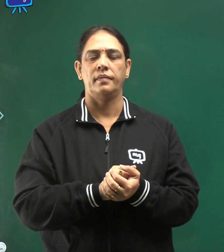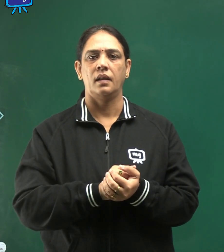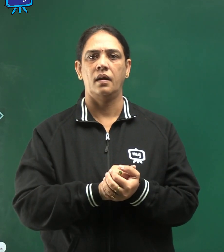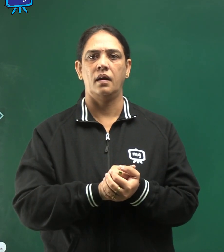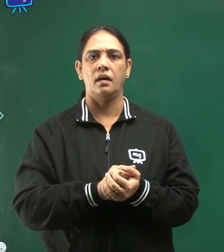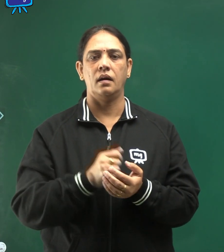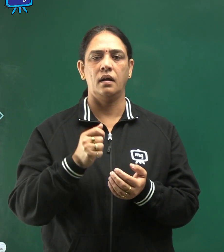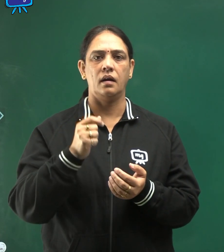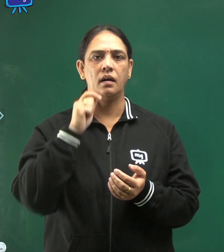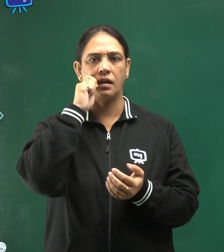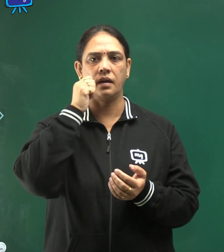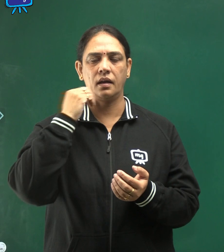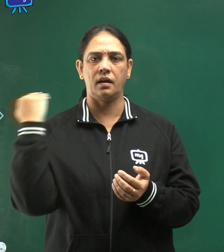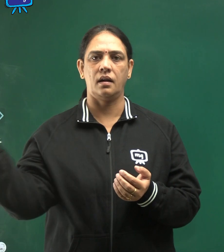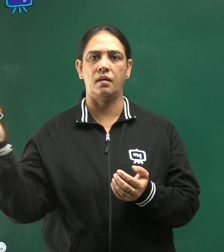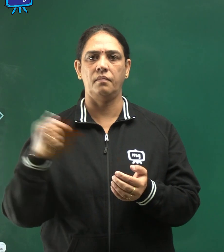रोहन